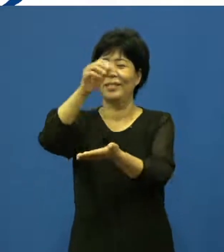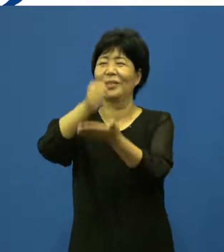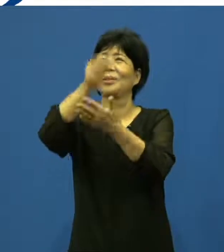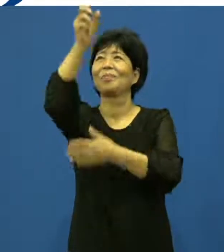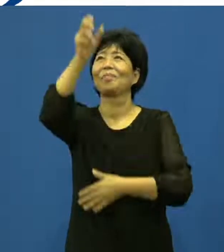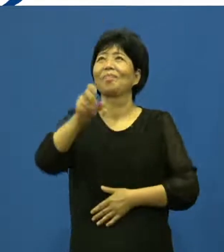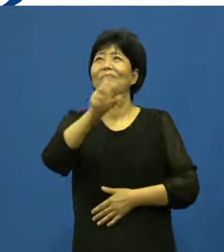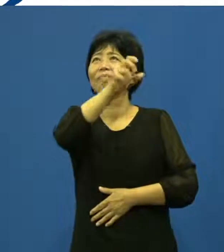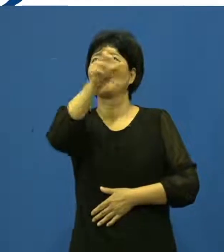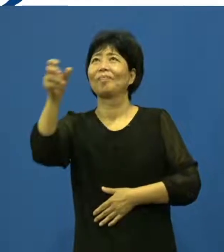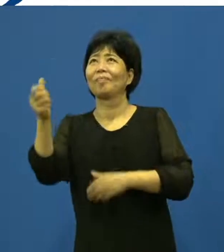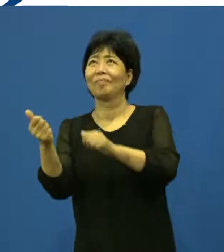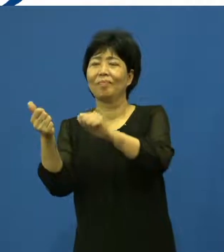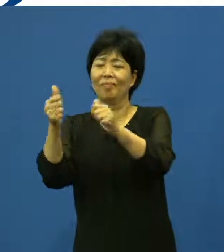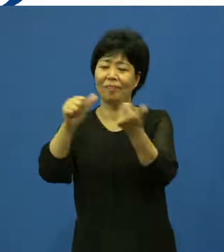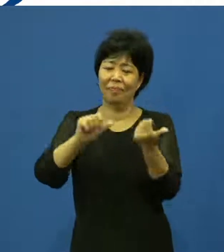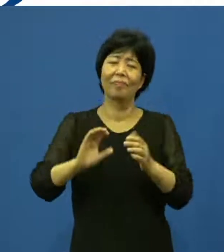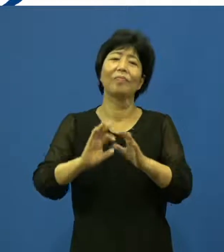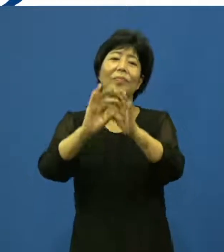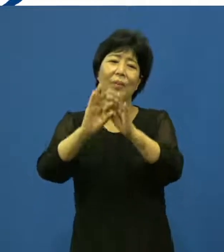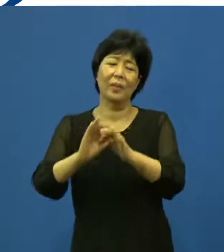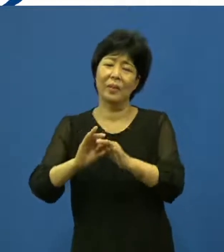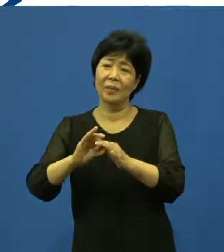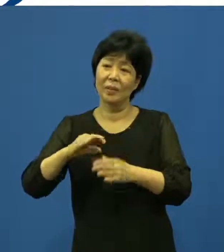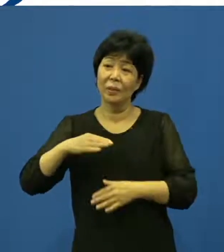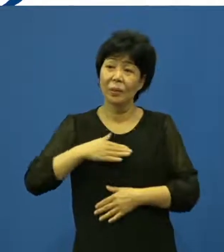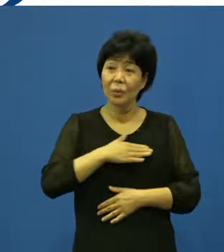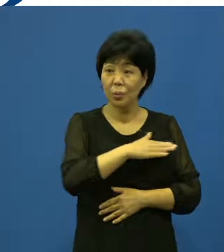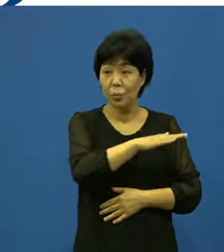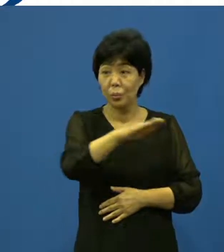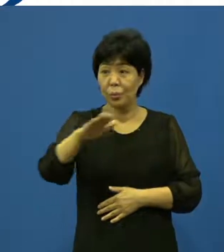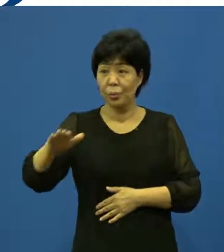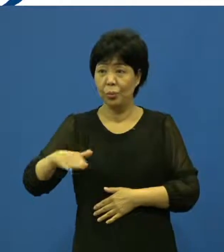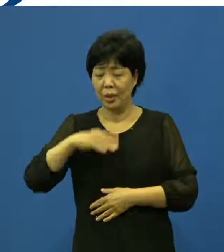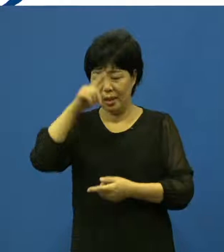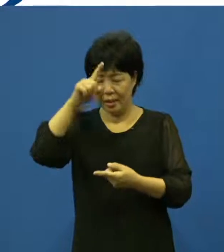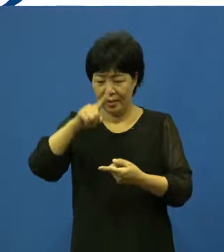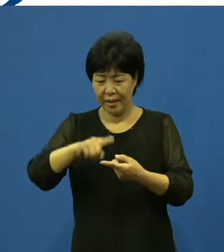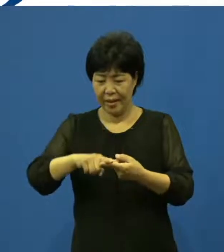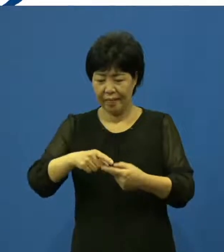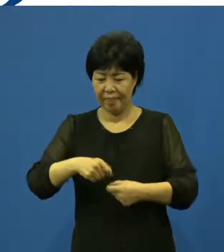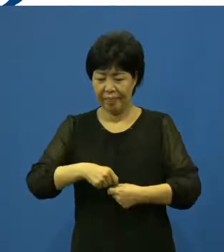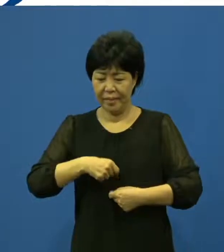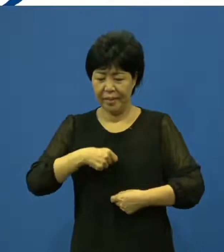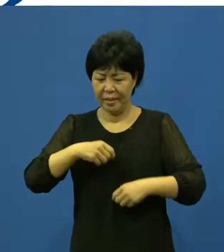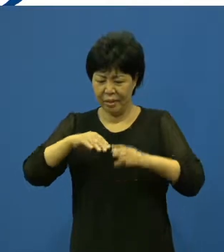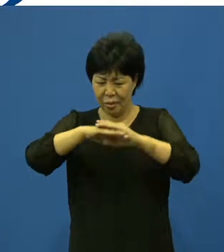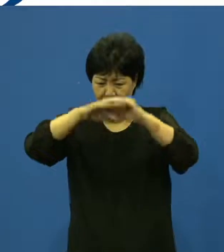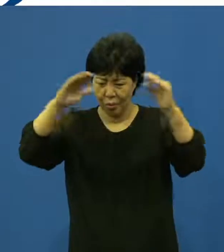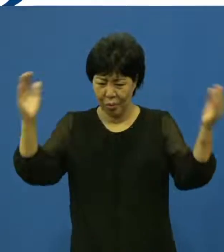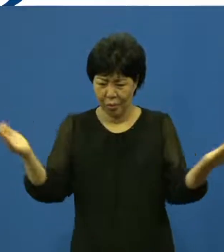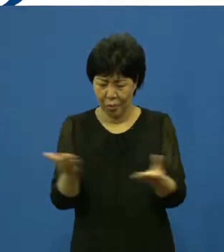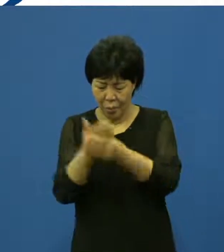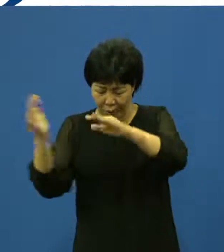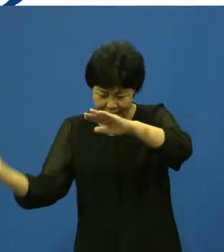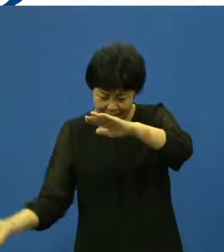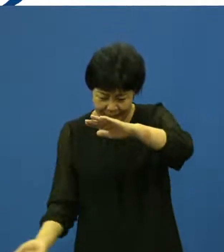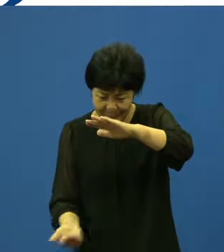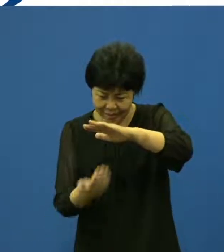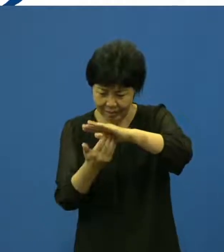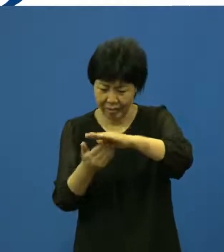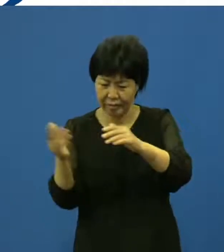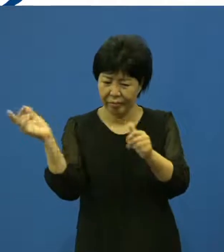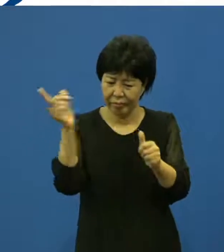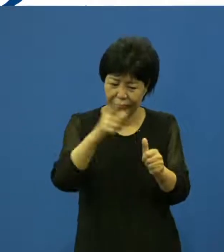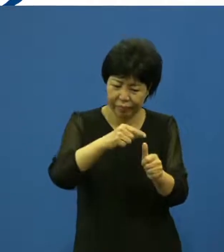죽으심으로 우리에 대한 의를 완성해 주셨기 때문에 우리를 충분히 구원의 길로 그